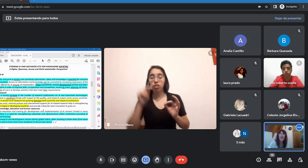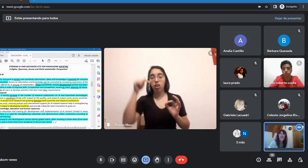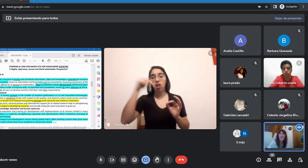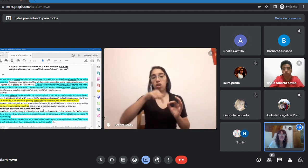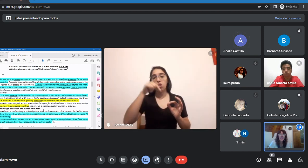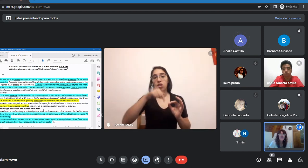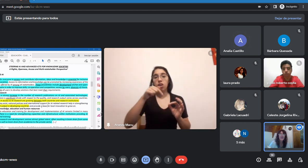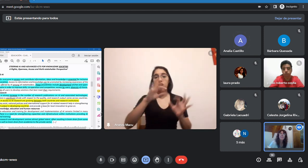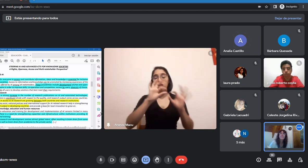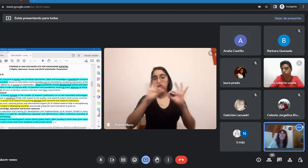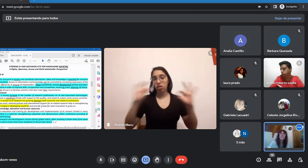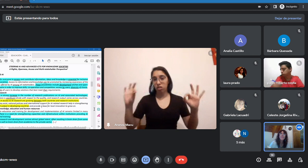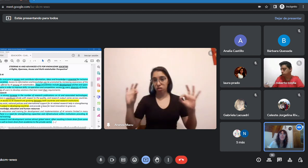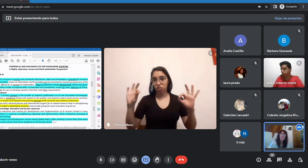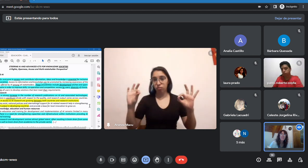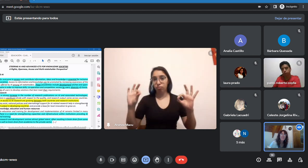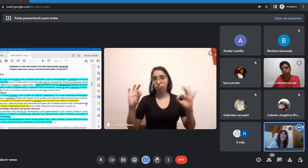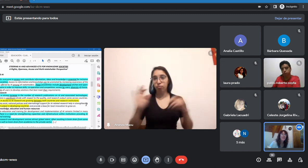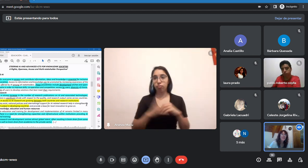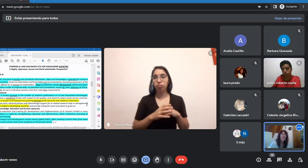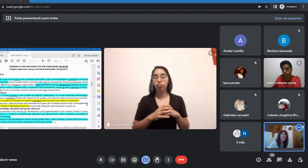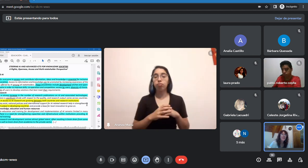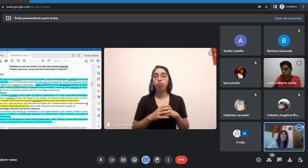a trabajarla.